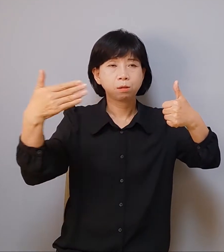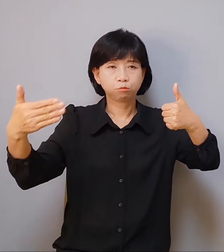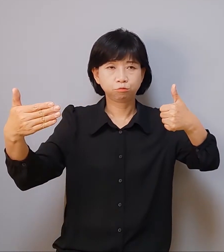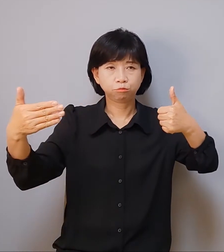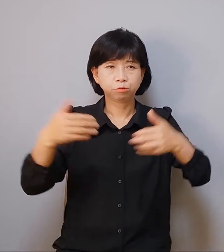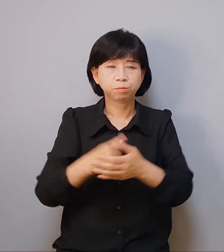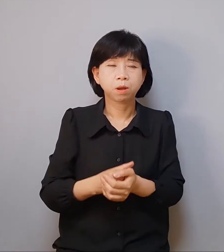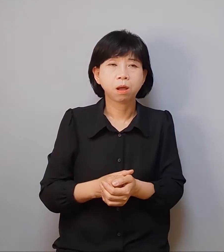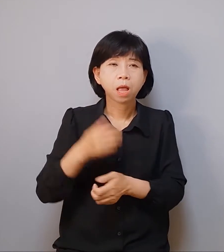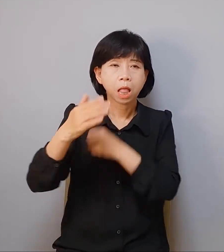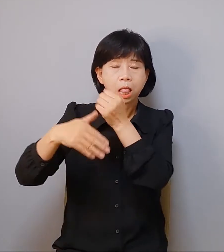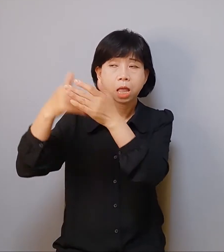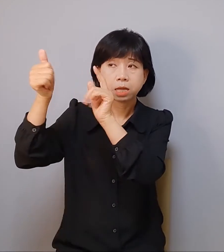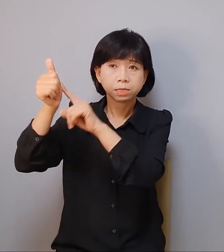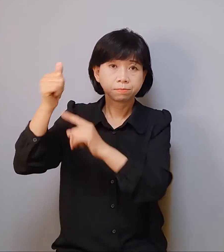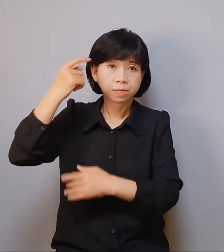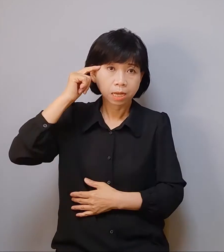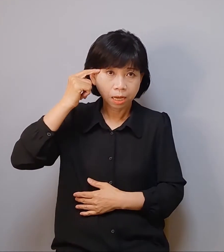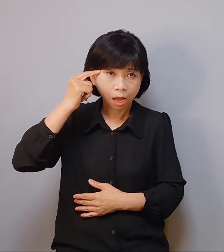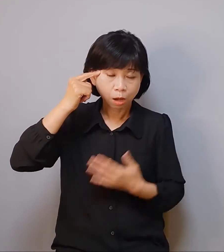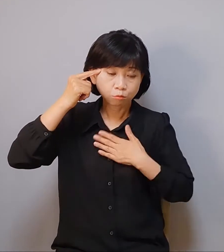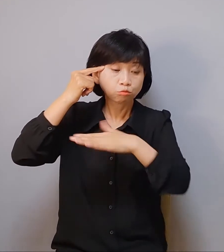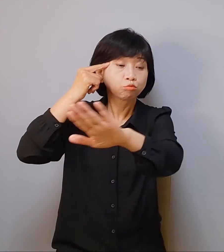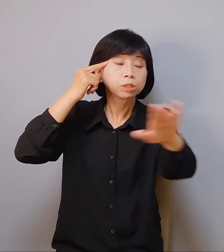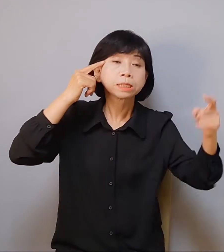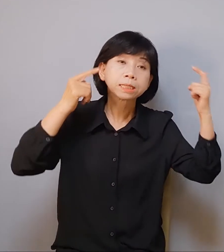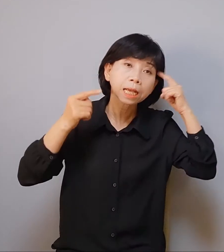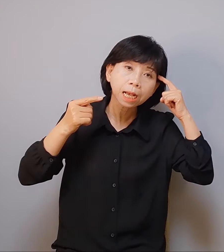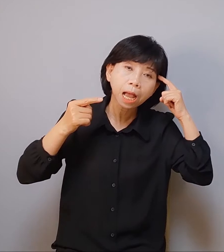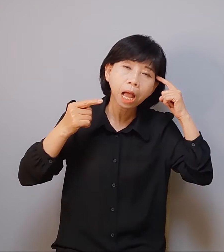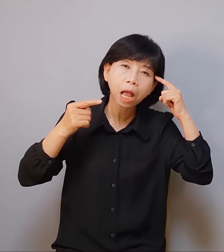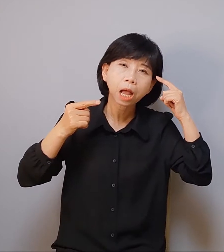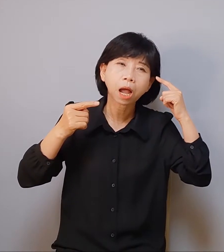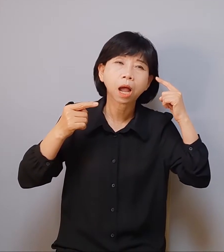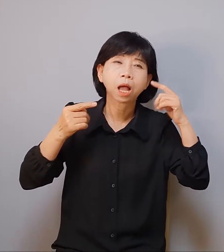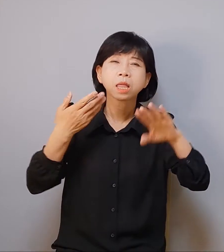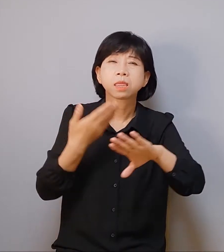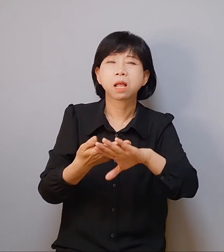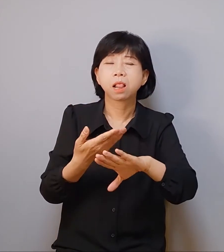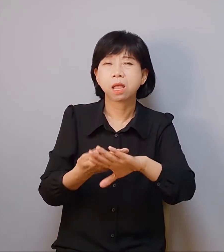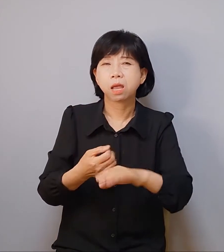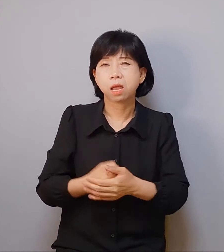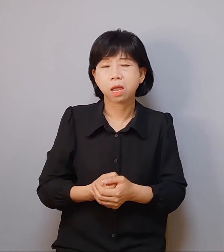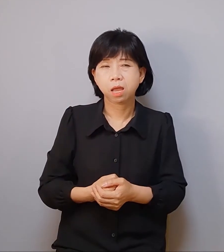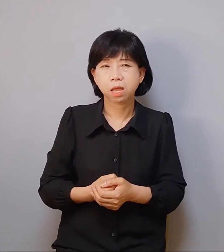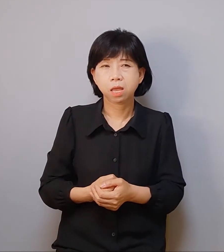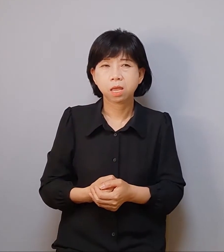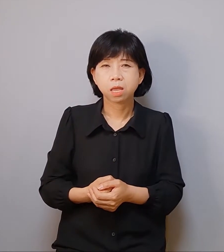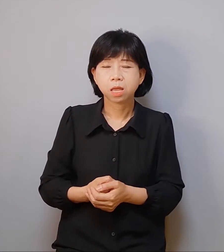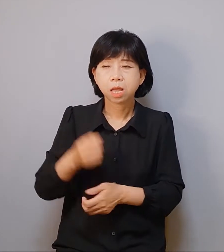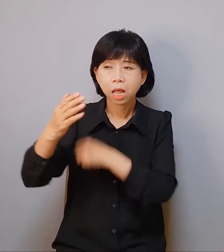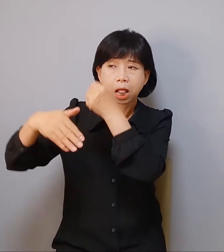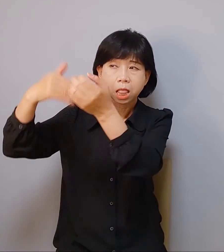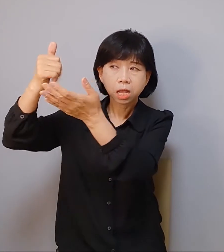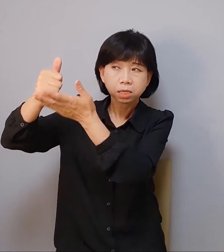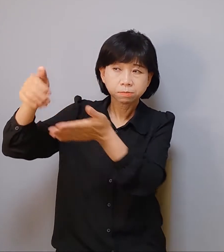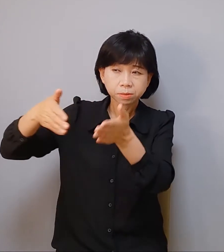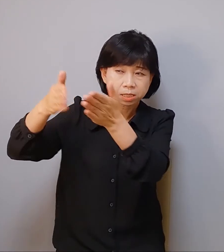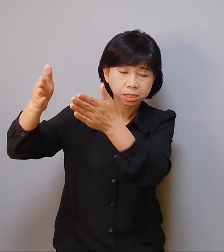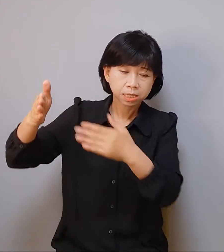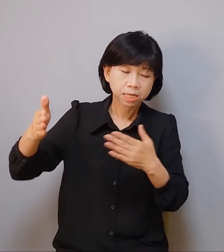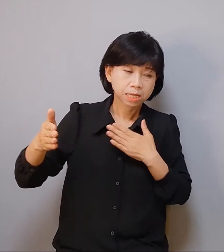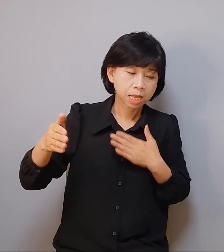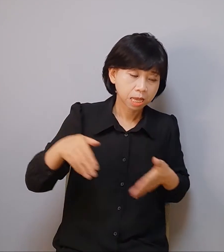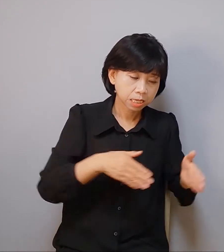다르며 내 길은 너희의 길과 다름이니라. 여호와의 말씀이니라. 이는 하늘이 땅보다 높음같이 내 길은